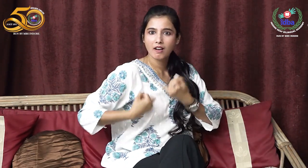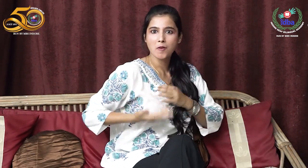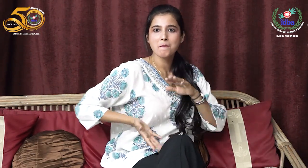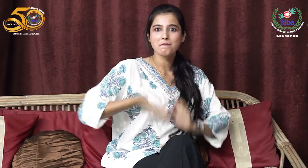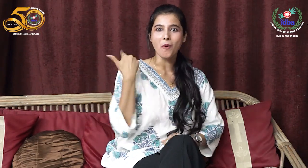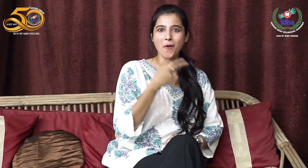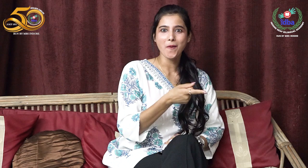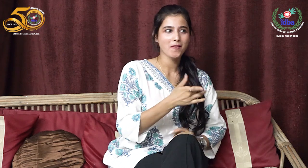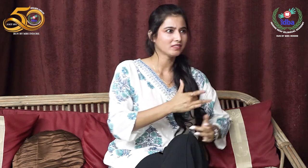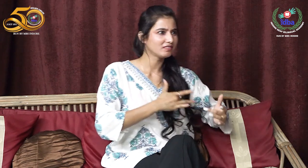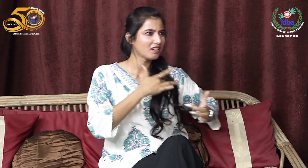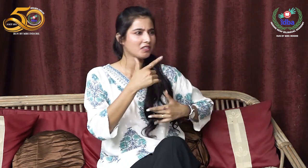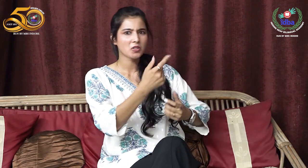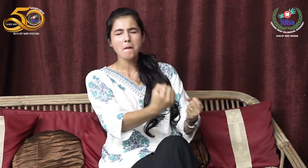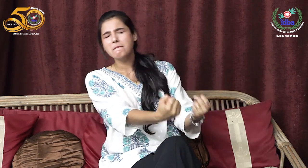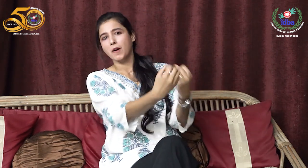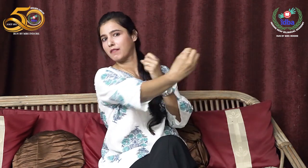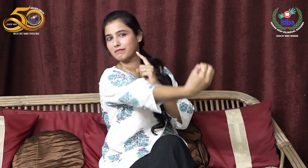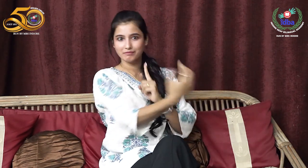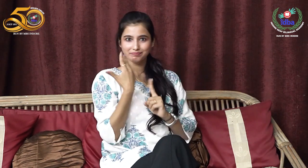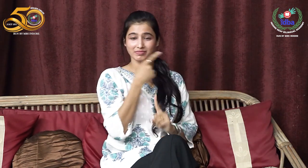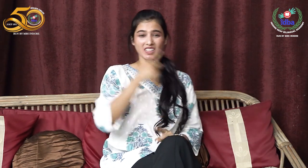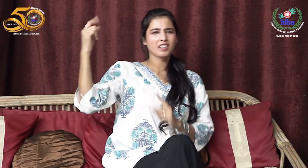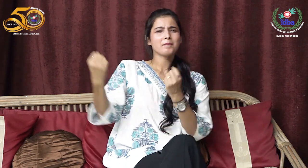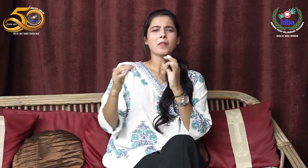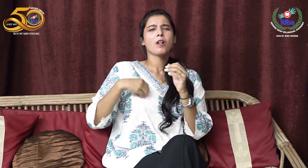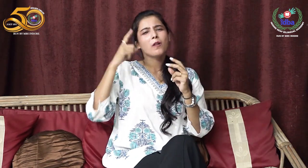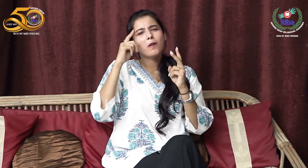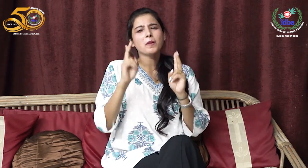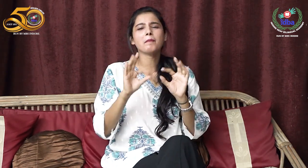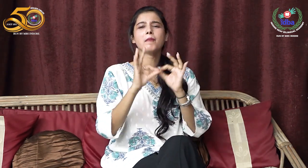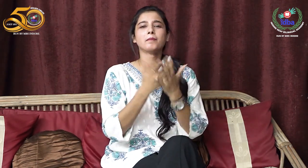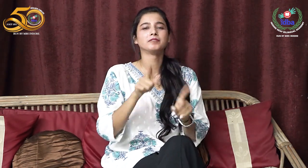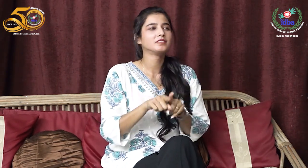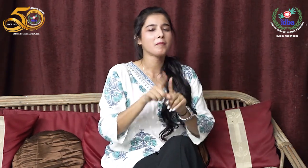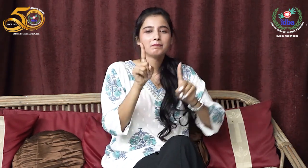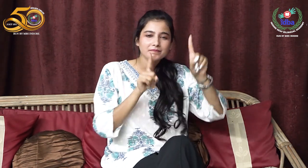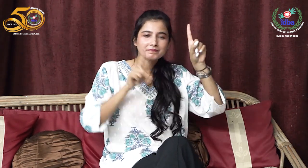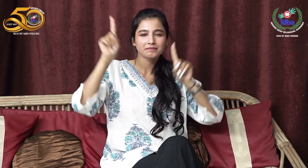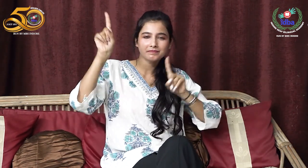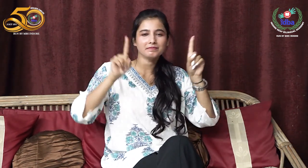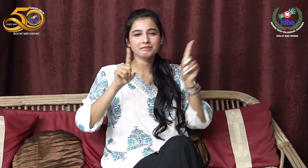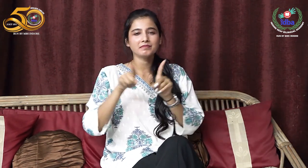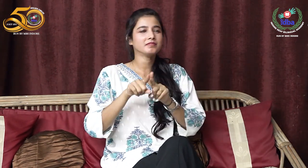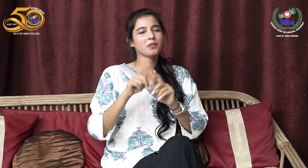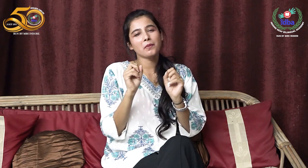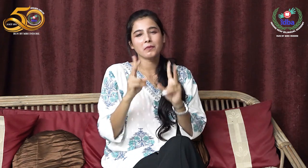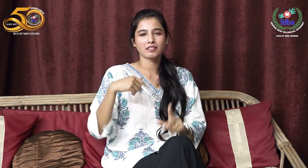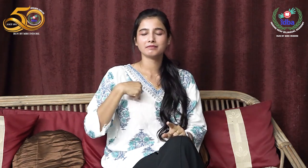अंदर चेंजेस आए, मुझे इंटरेस्ट आया और मुझे बहुत अच्छा लगा। मैं वहाँ जब घर में थी तो नॉर्मल ही था, इतने साइन भी मेरे